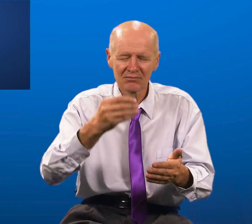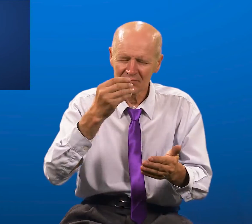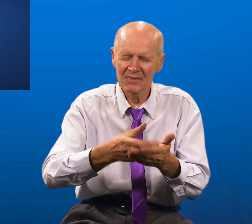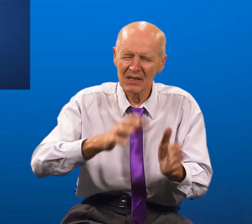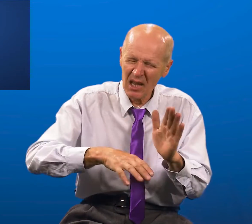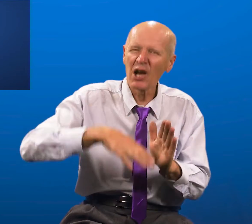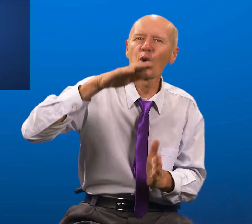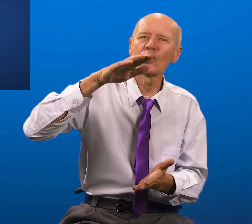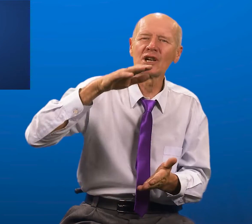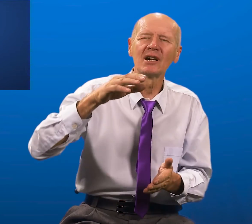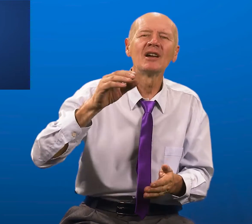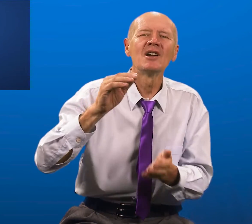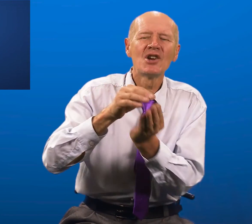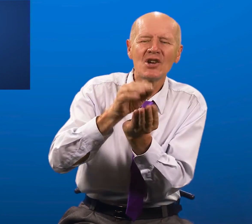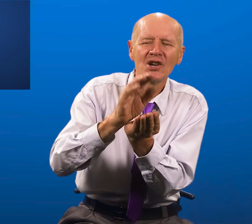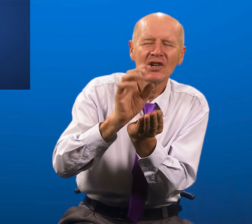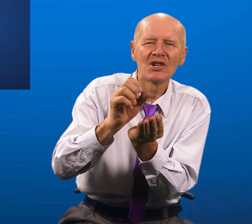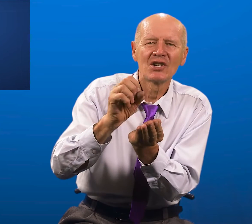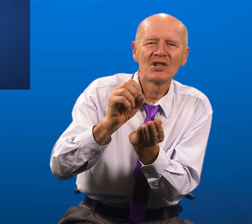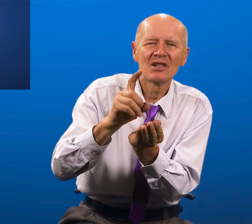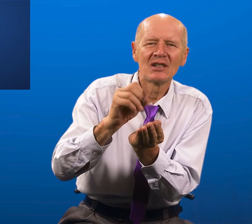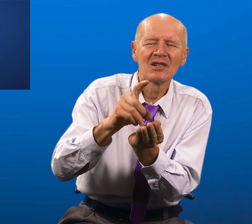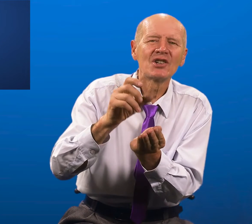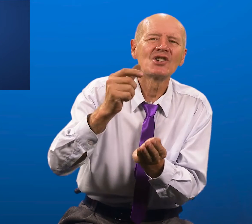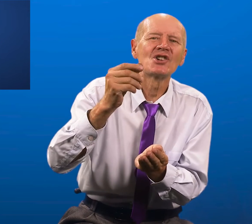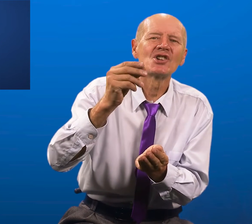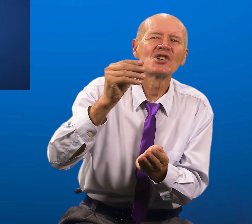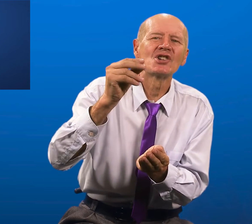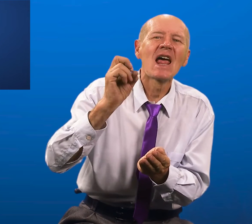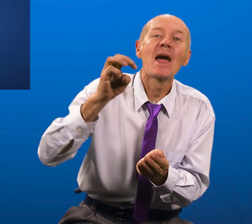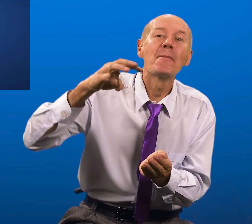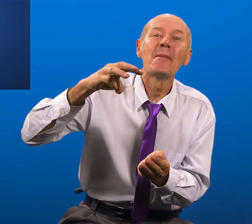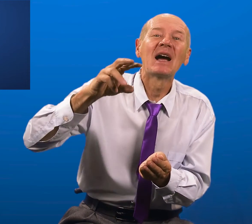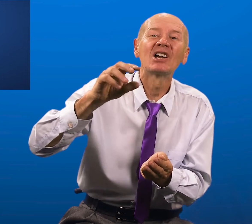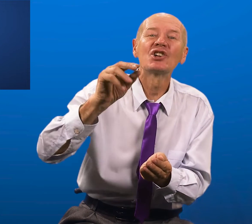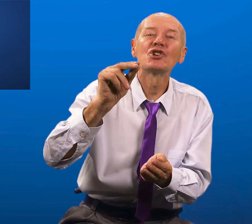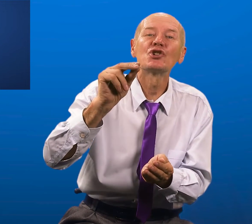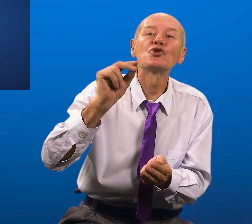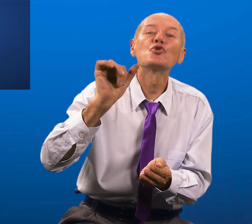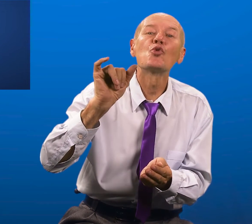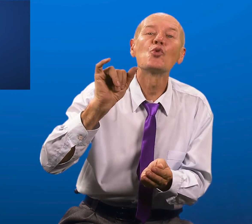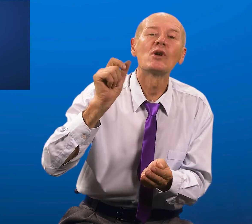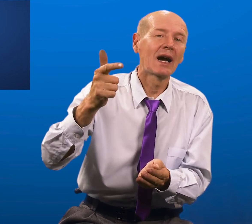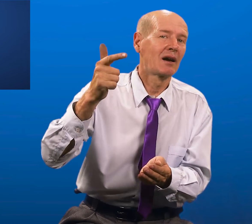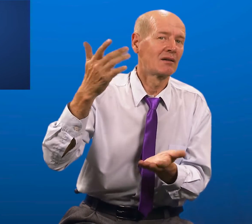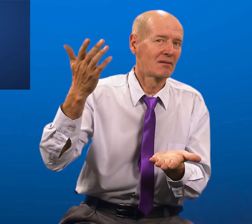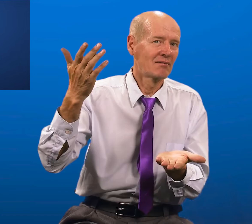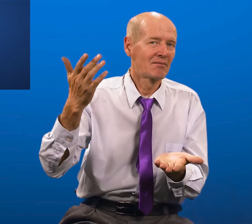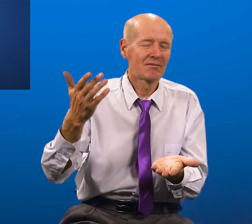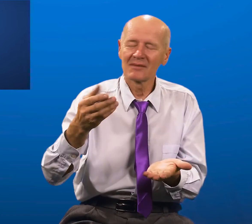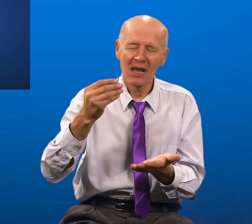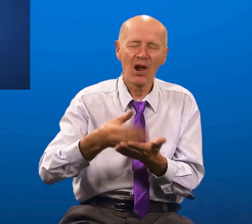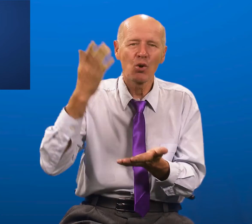И здесь, в этой истории, мы видим, как Господь готовит людей к тому, что Он намерен